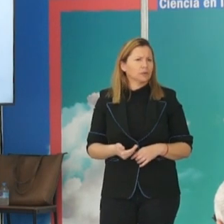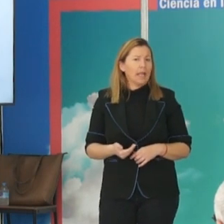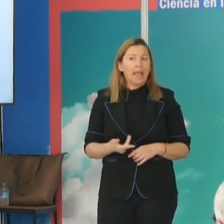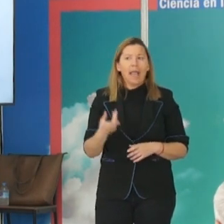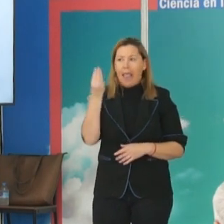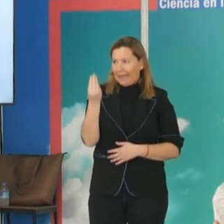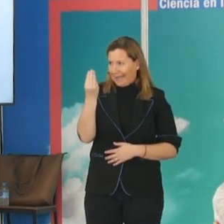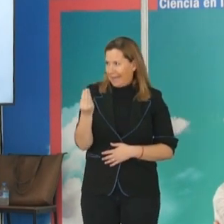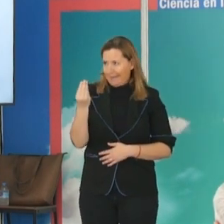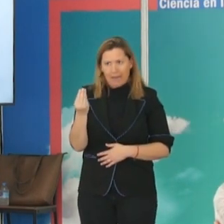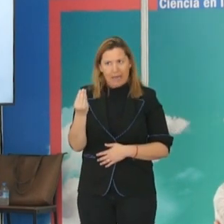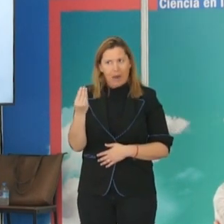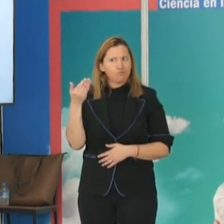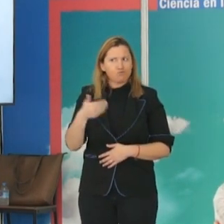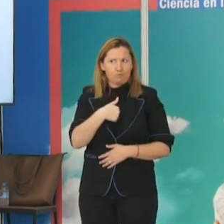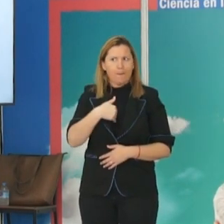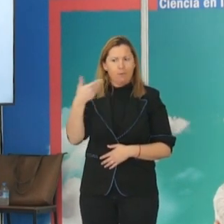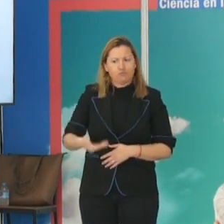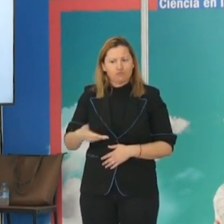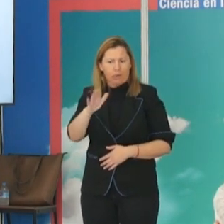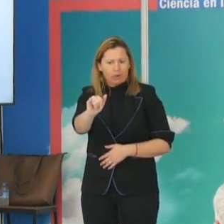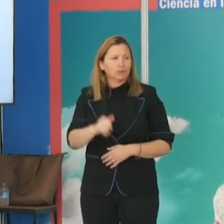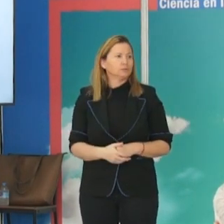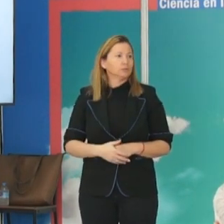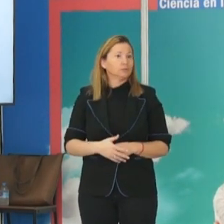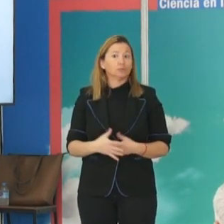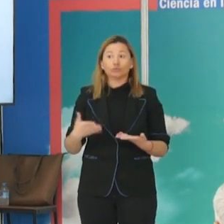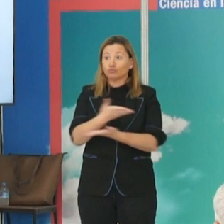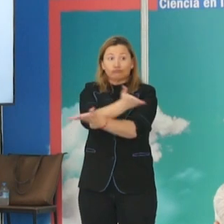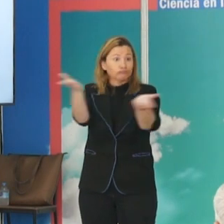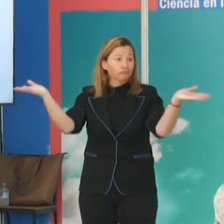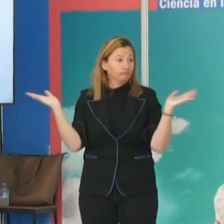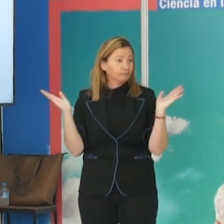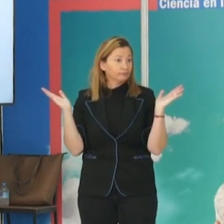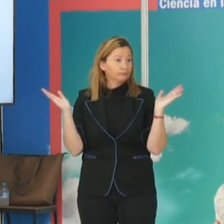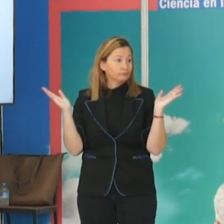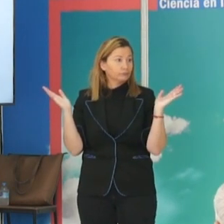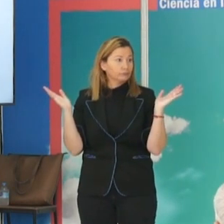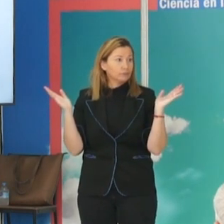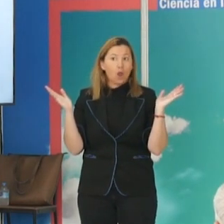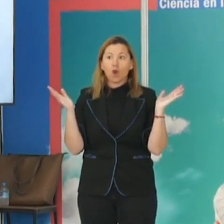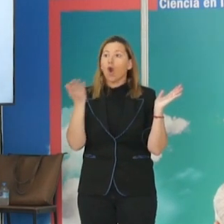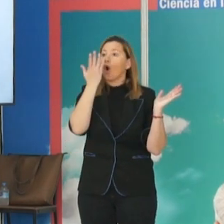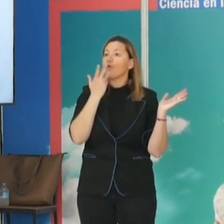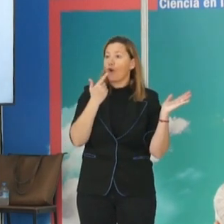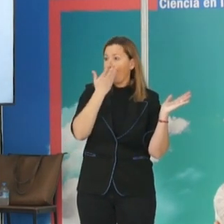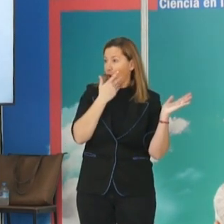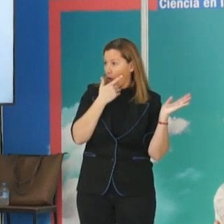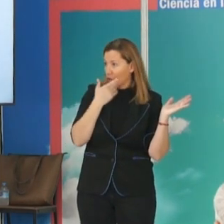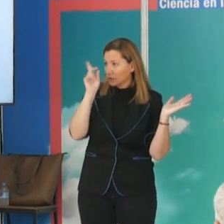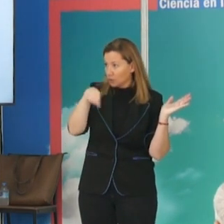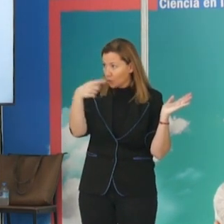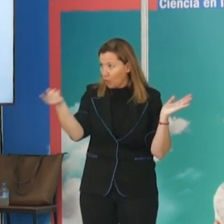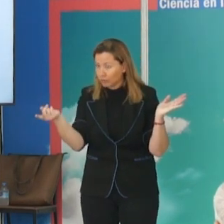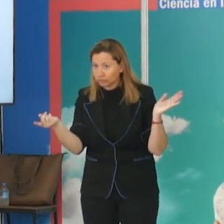en la química, ¿vale? Yo supongo que todos los aquí presentes se saben los colores, ¿vale?